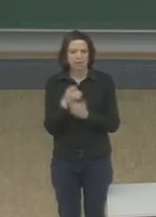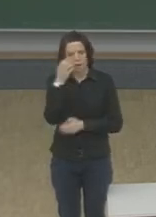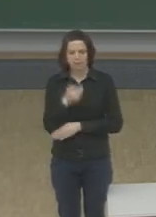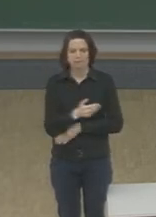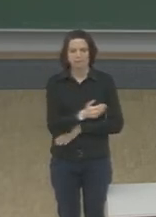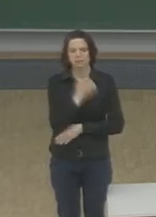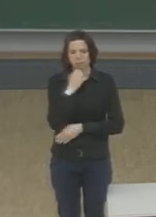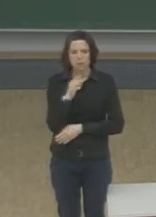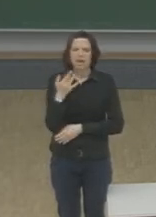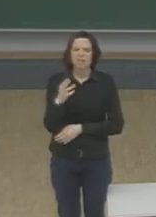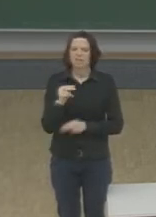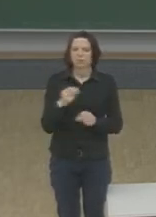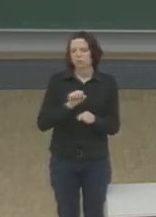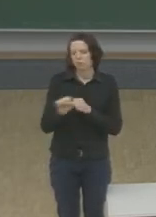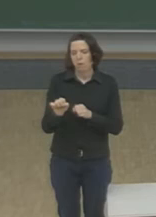bei ihm gelandet.